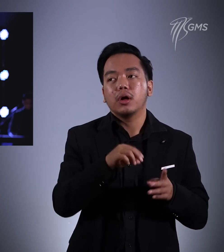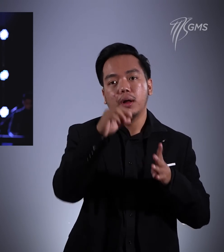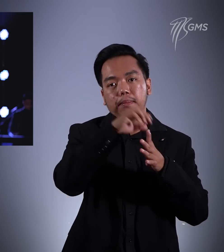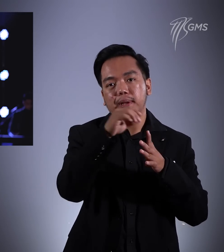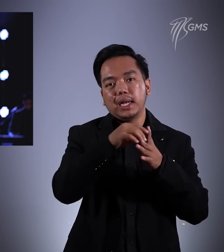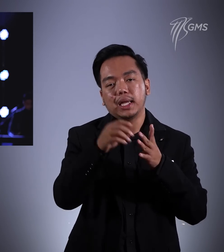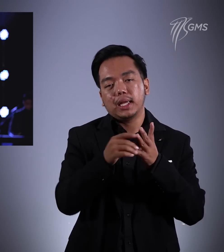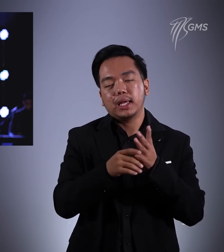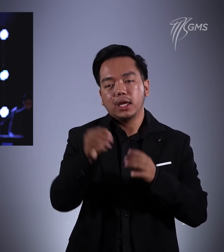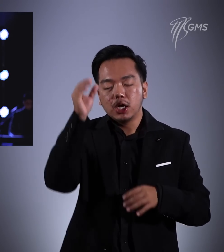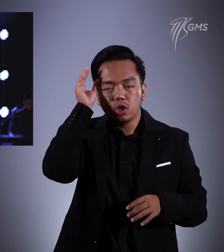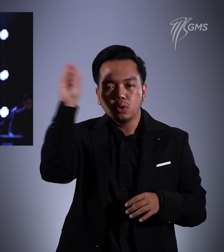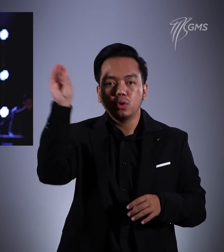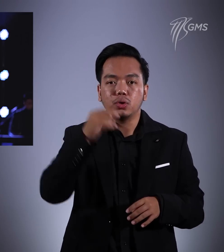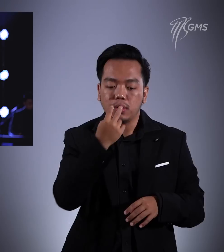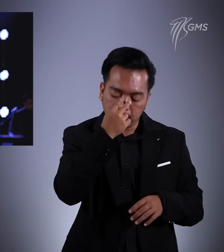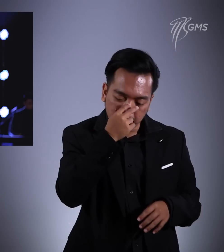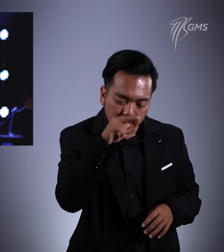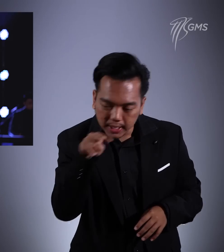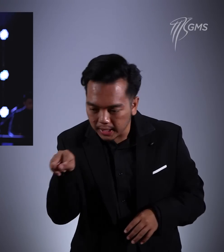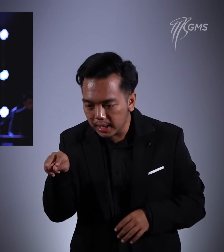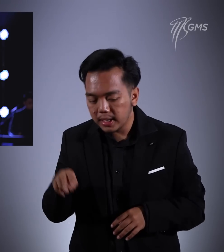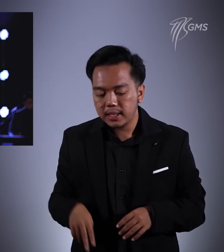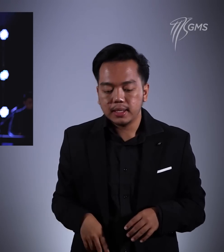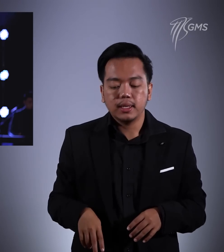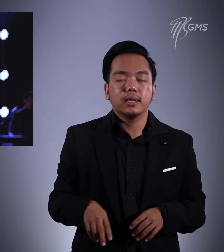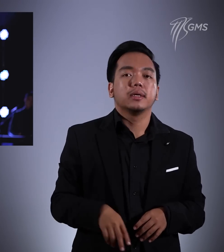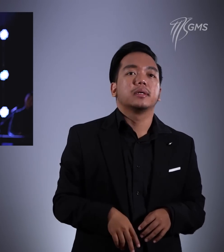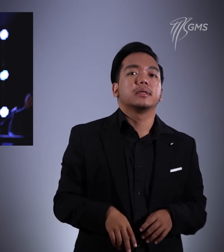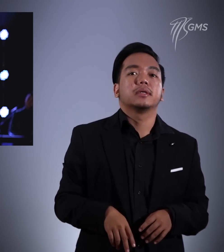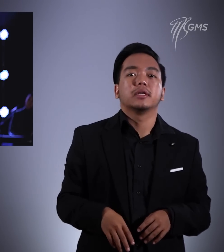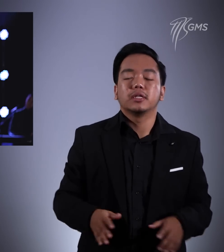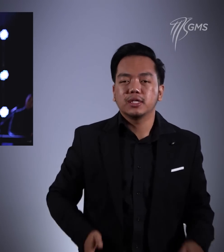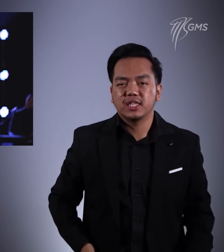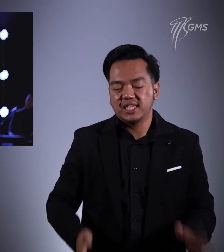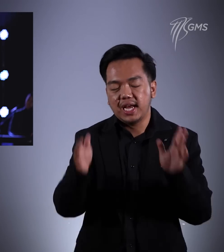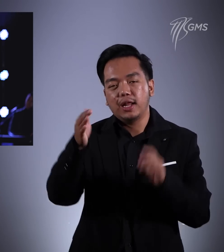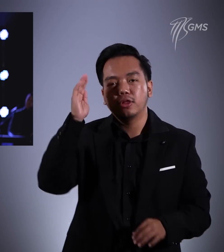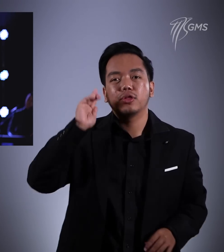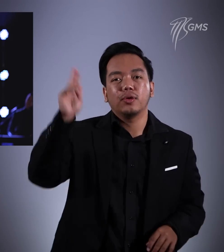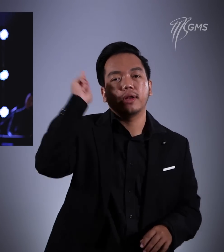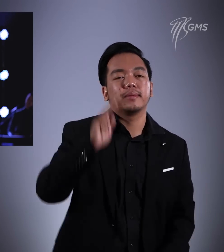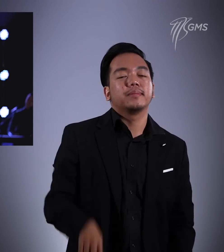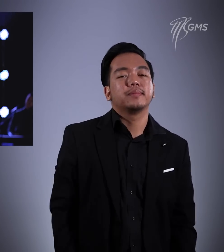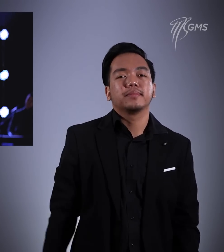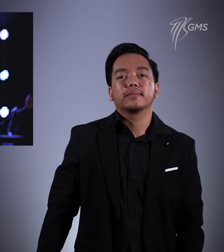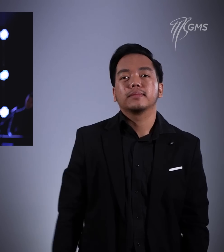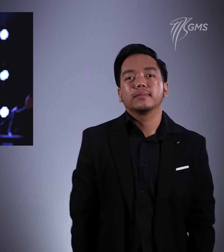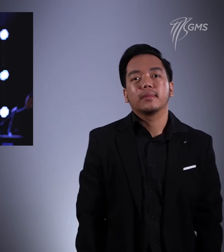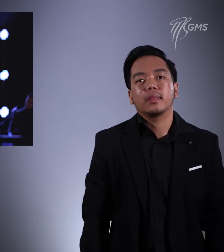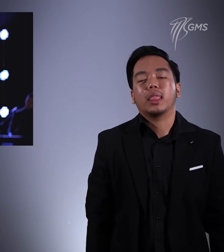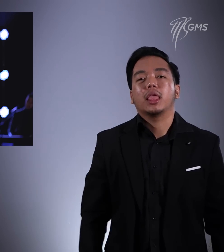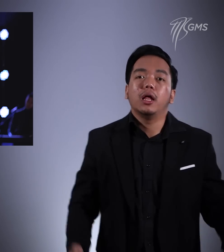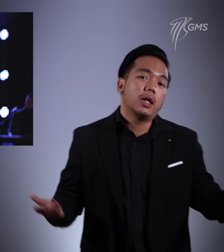pada pekerjaan Tuhan. Kalau enggak ada di depan, belakang pun jadi. Nah, saya tunjukkan sekarang gimana Habakuk